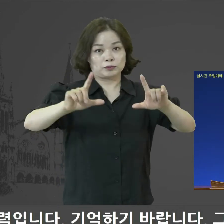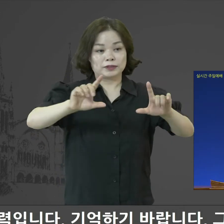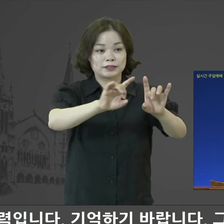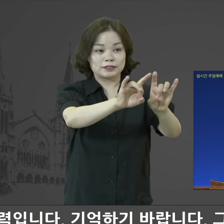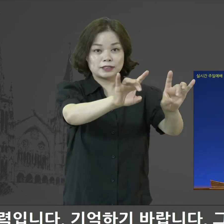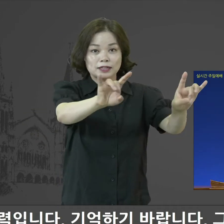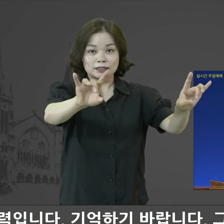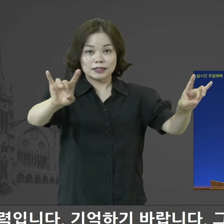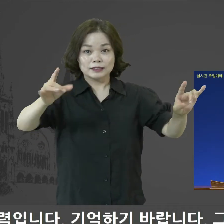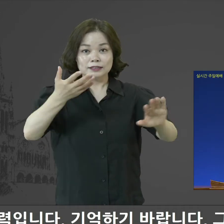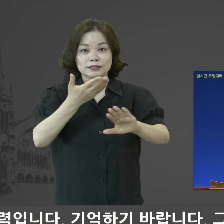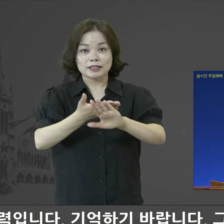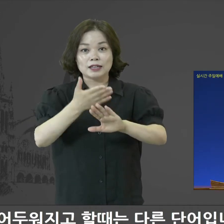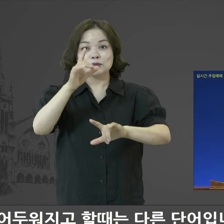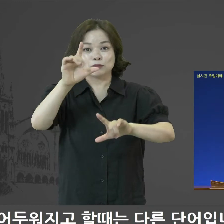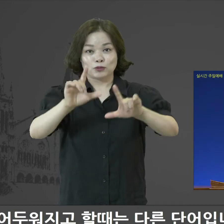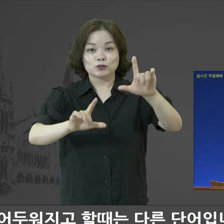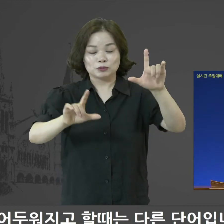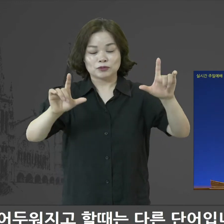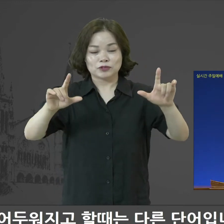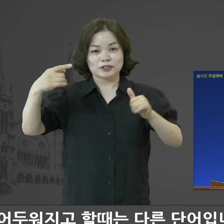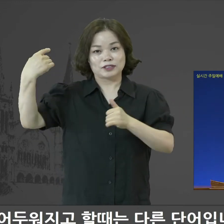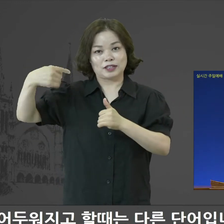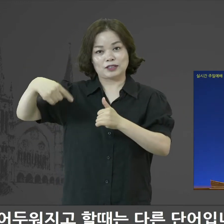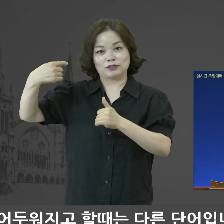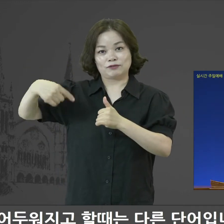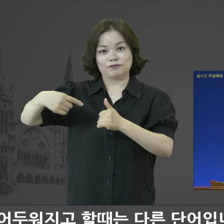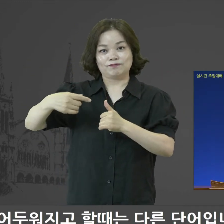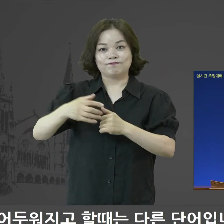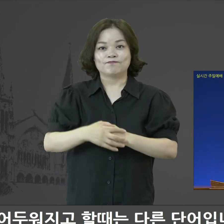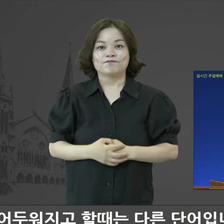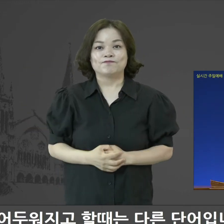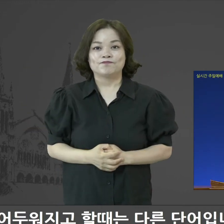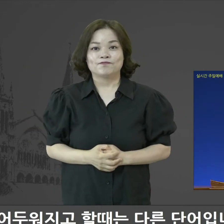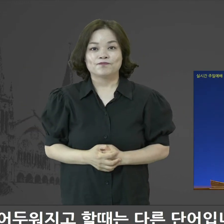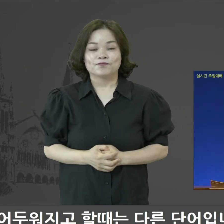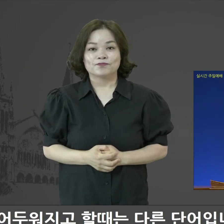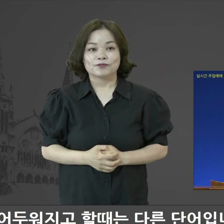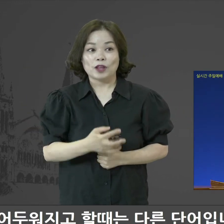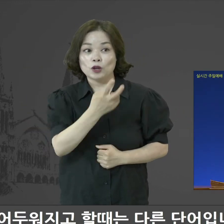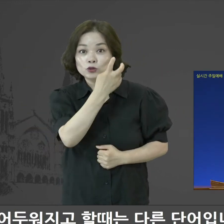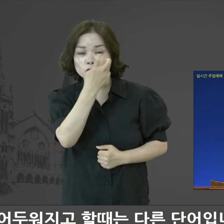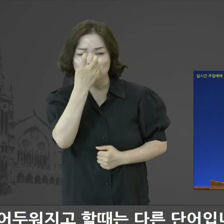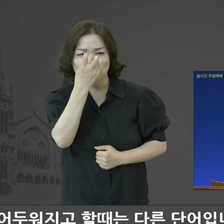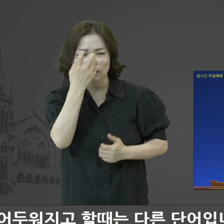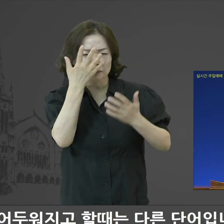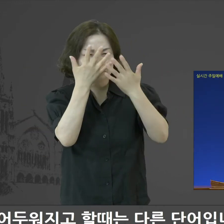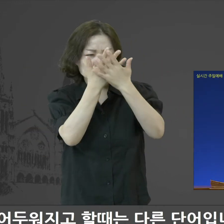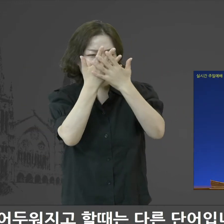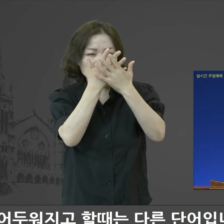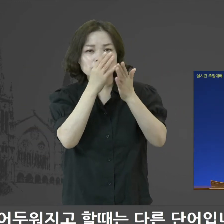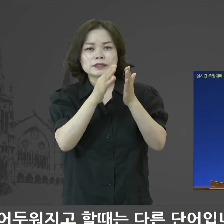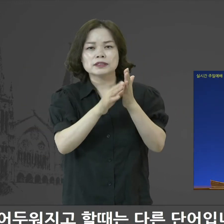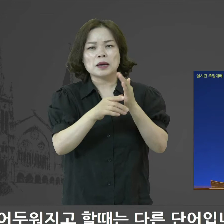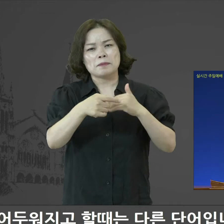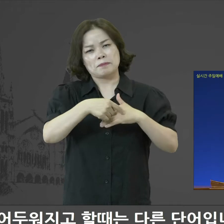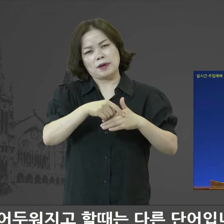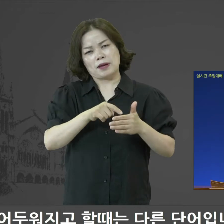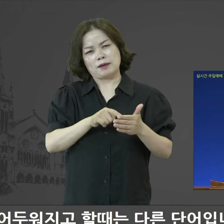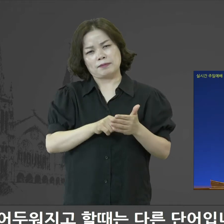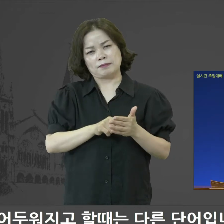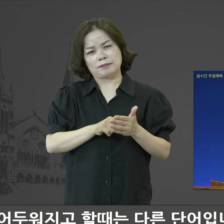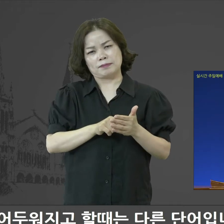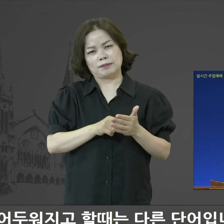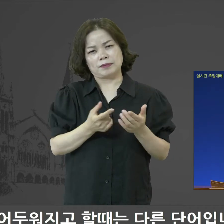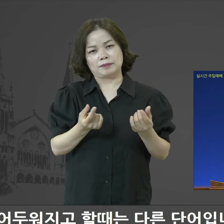각각 다른 모습으로 가르쳐주고 있는 것이죠. 총명이 어두워진다 했을 때 이 총명은 마음에 가깝습니다.